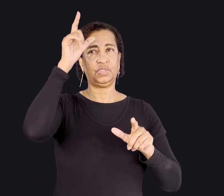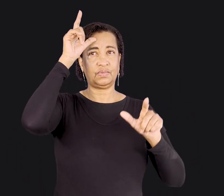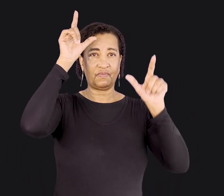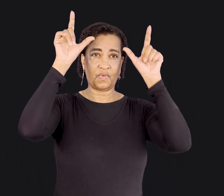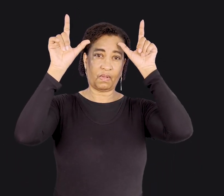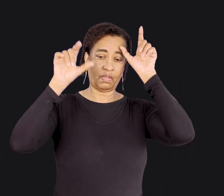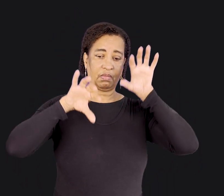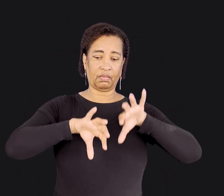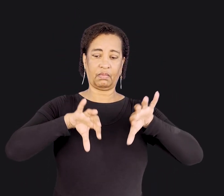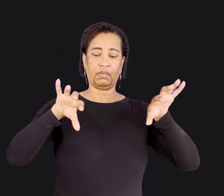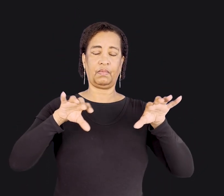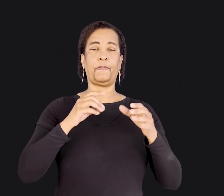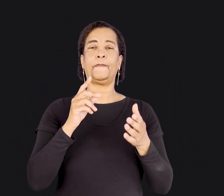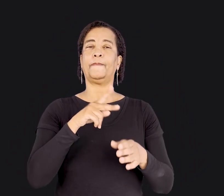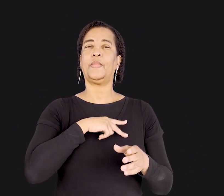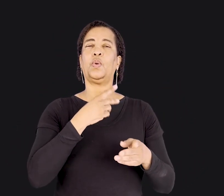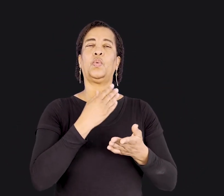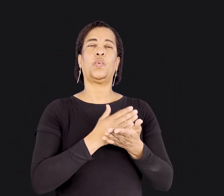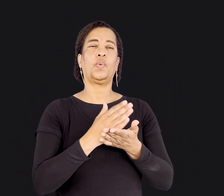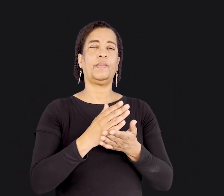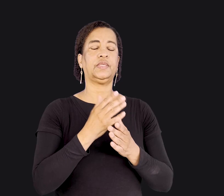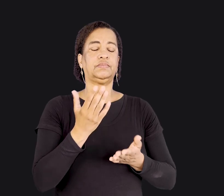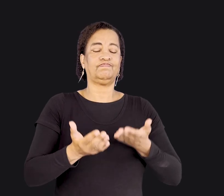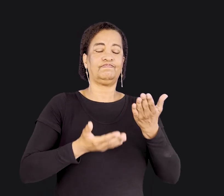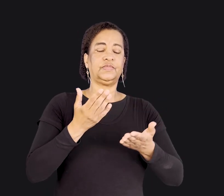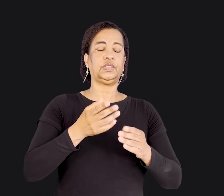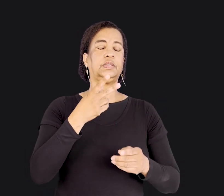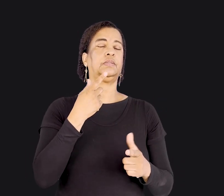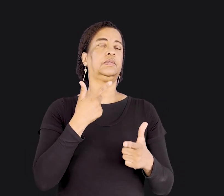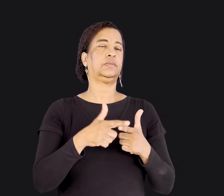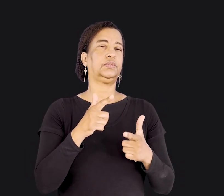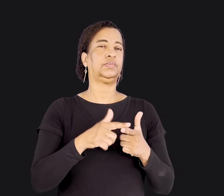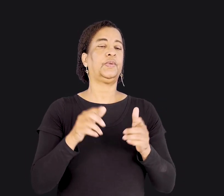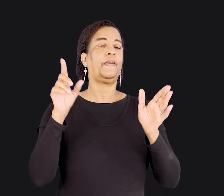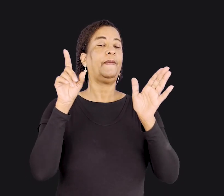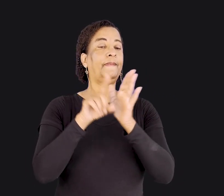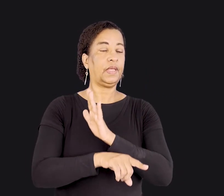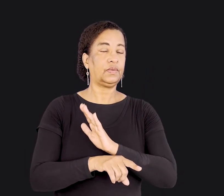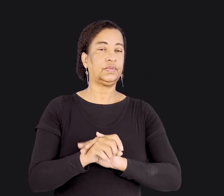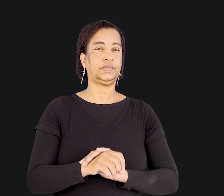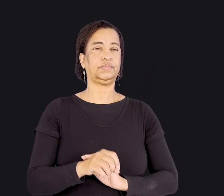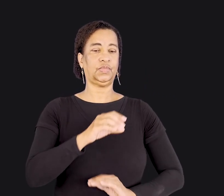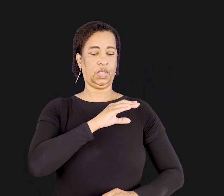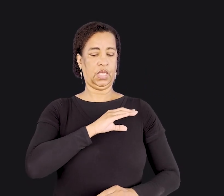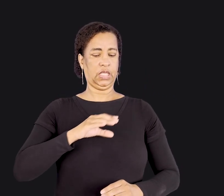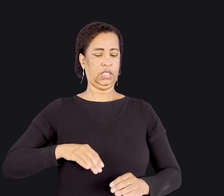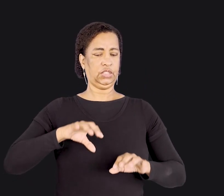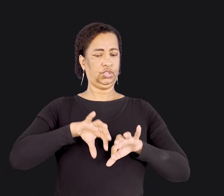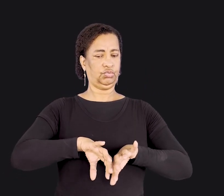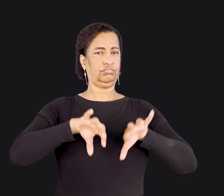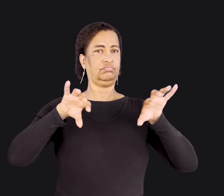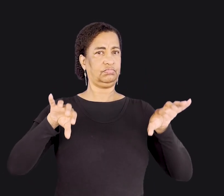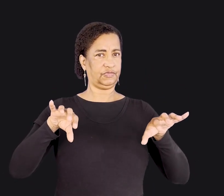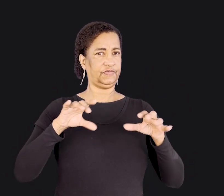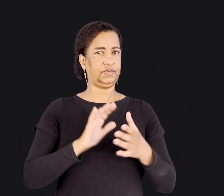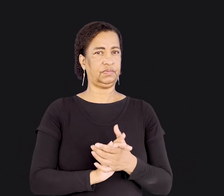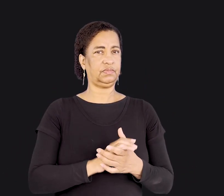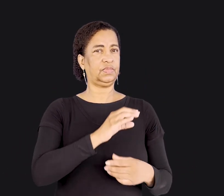líderes. Paulo começa a tratar desse problema fazendo uma pergunta. Acaso Cristo está dividido? Cristo não